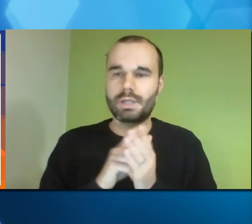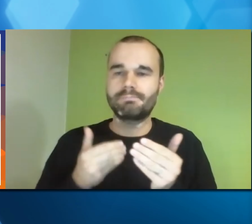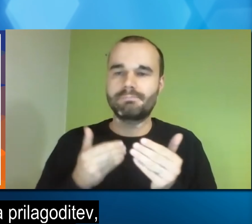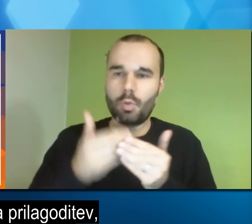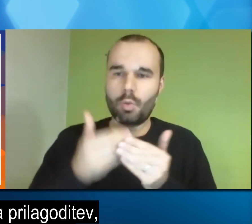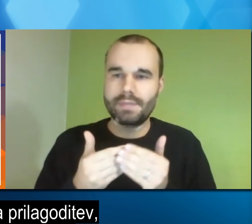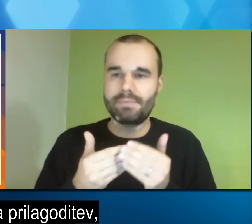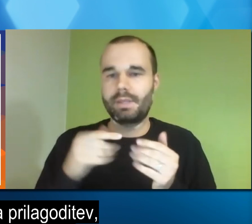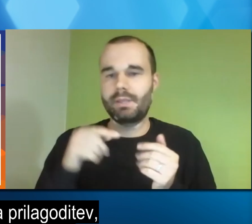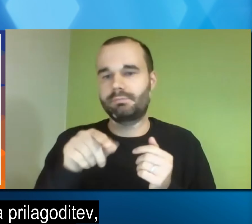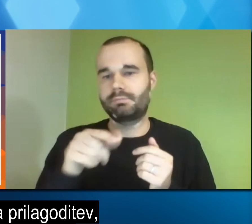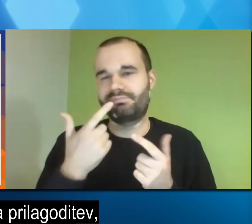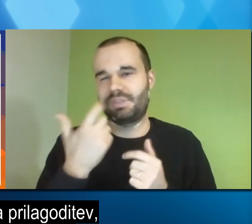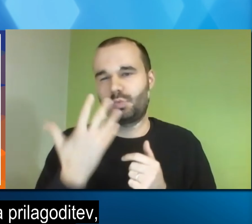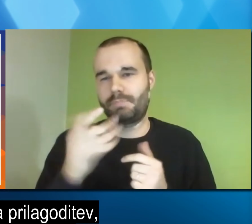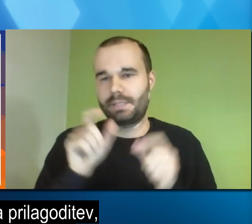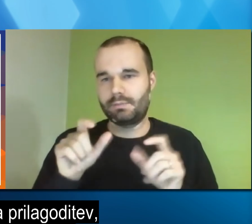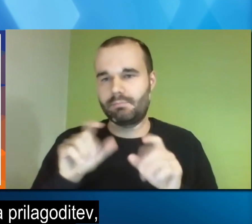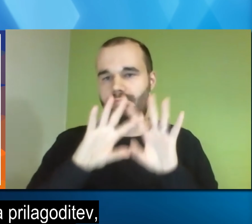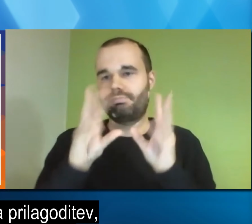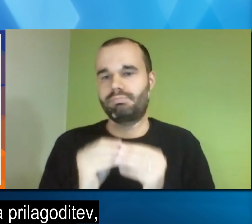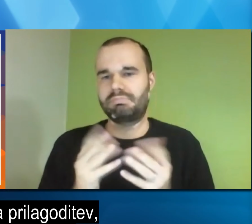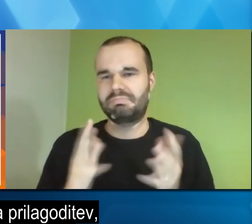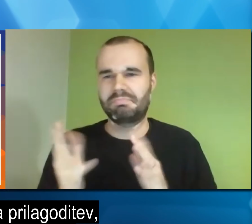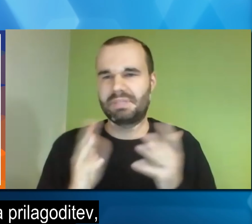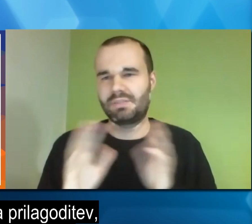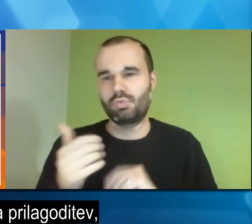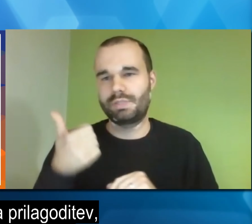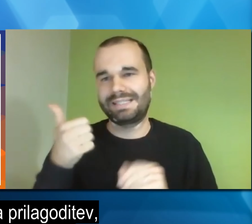motnje, potrebujejo čas za prilagoditev,